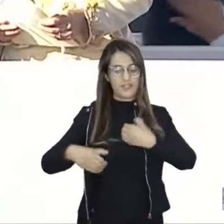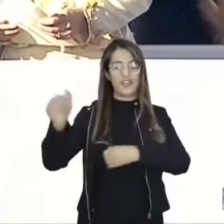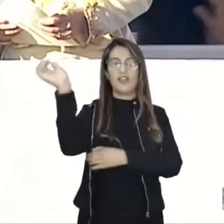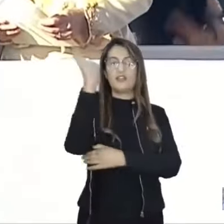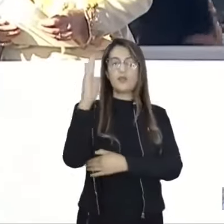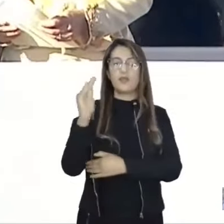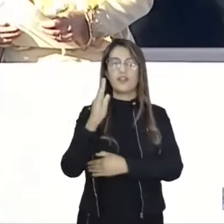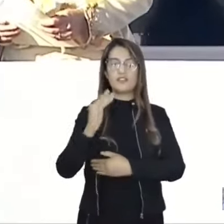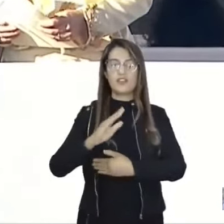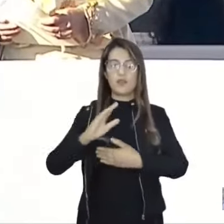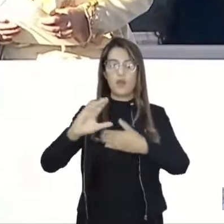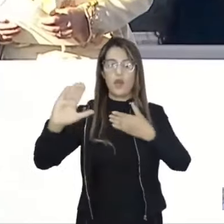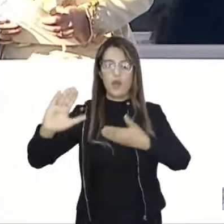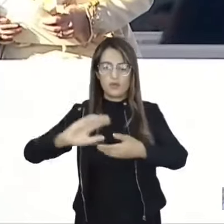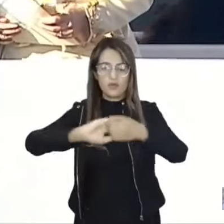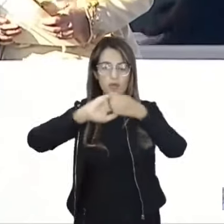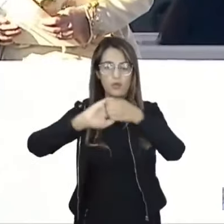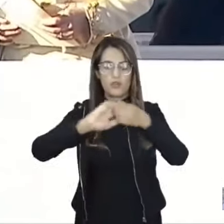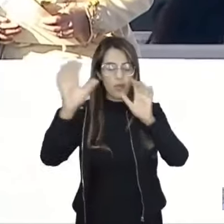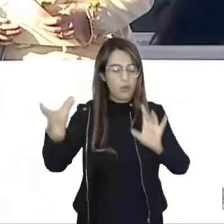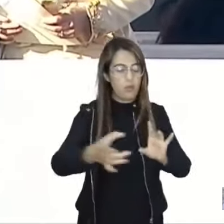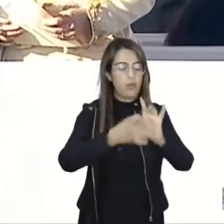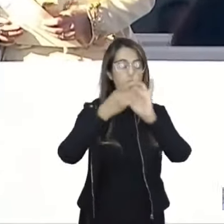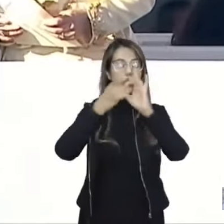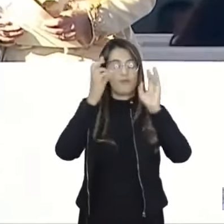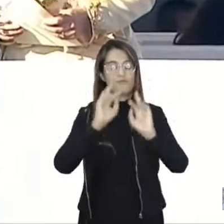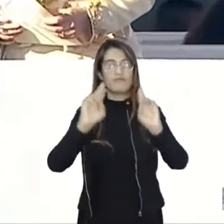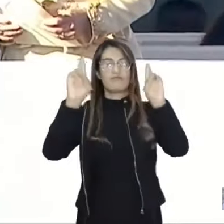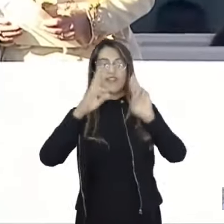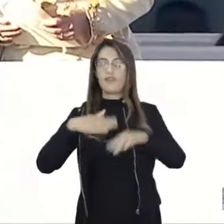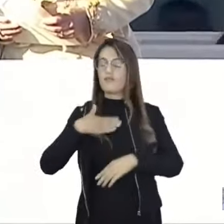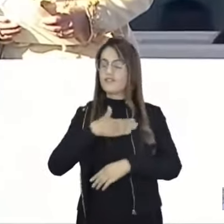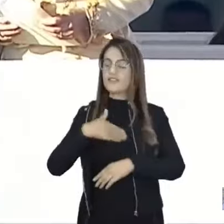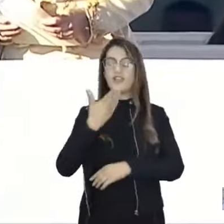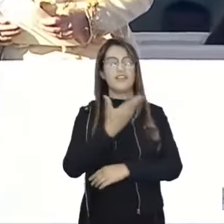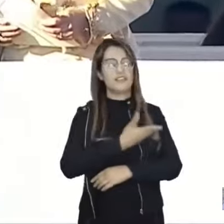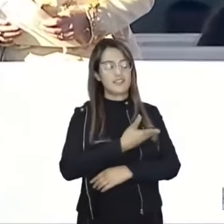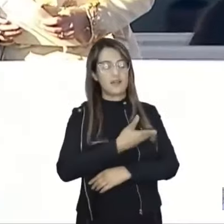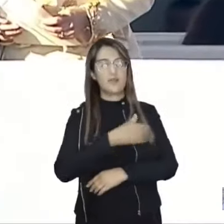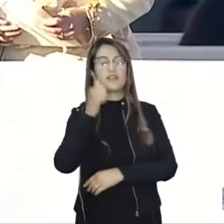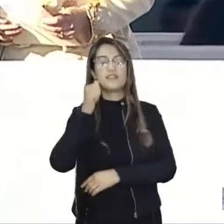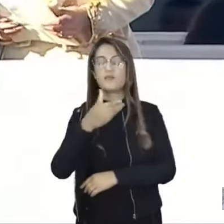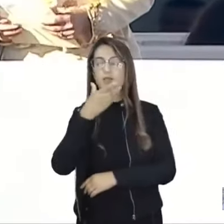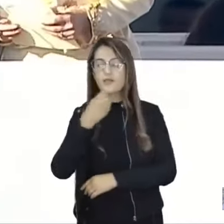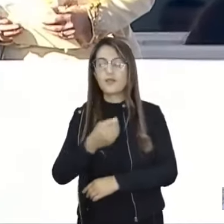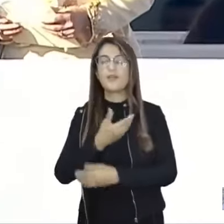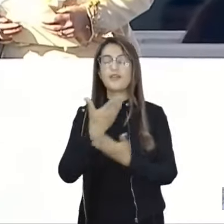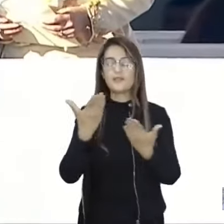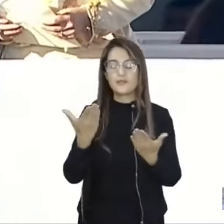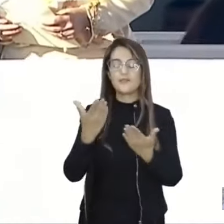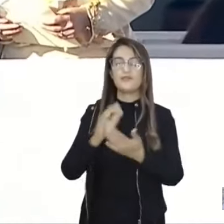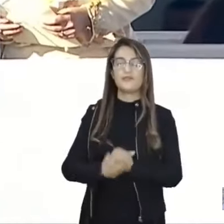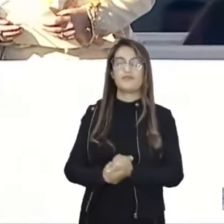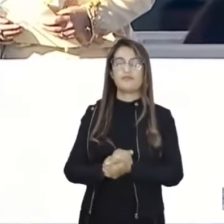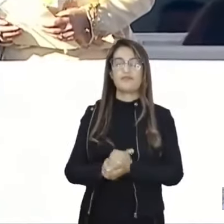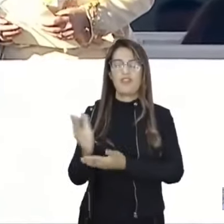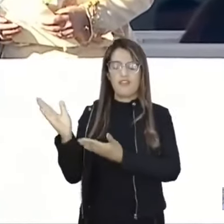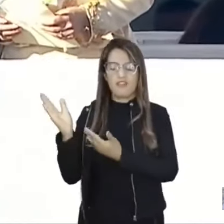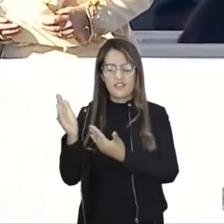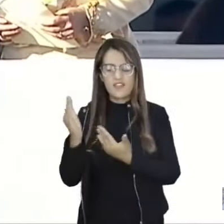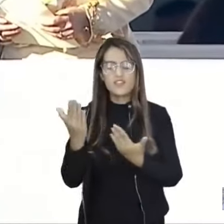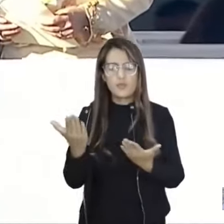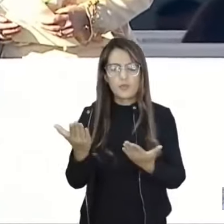esperança. Minhas queridas amigas e meus amigos, recentemente, reli